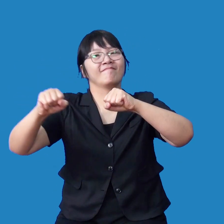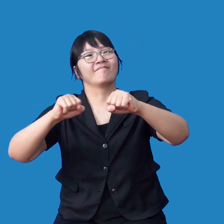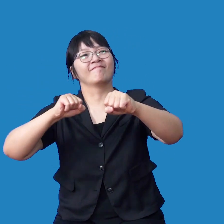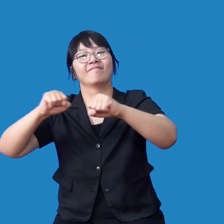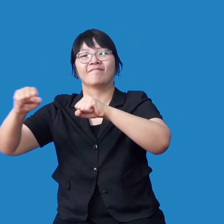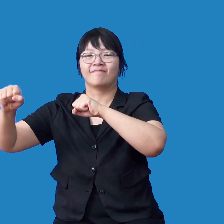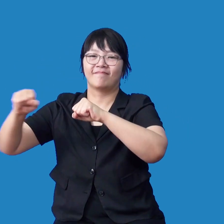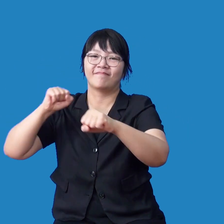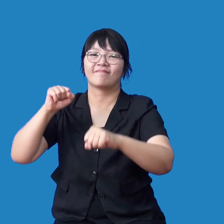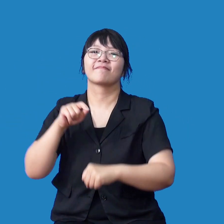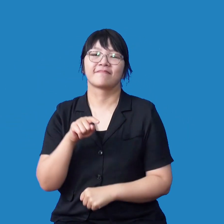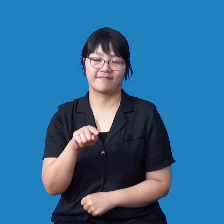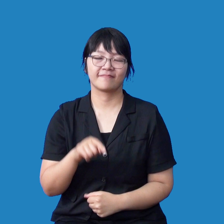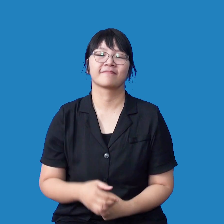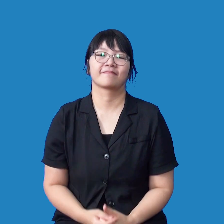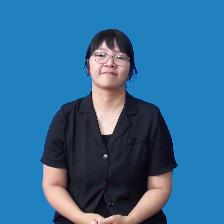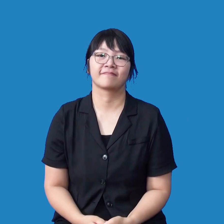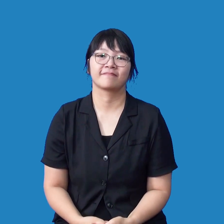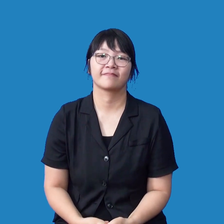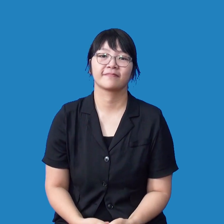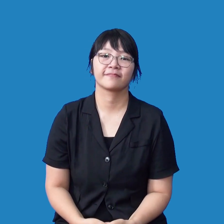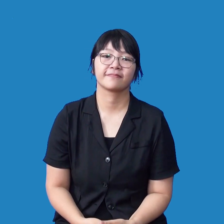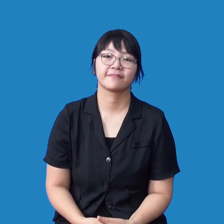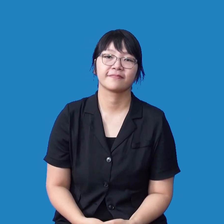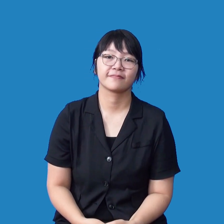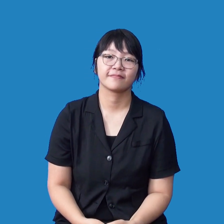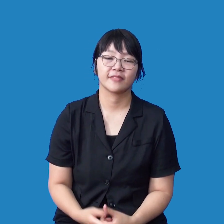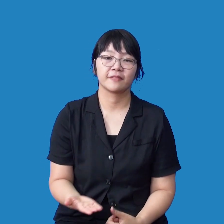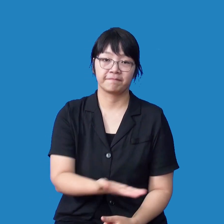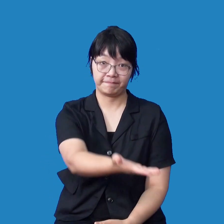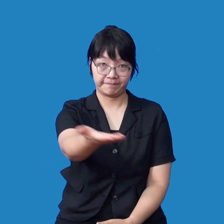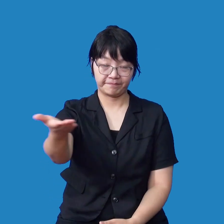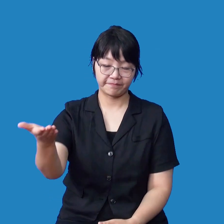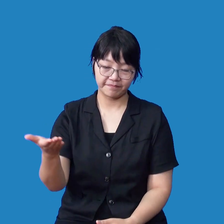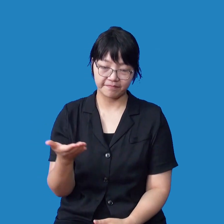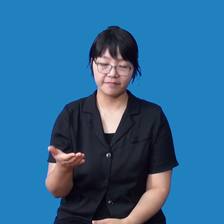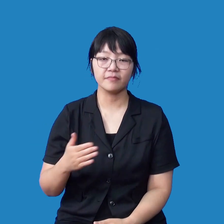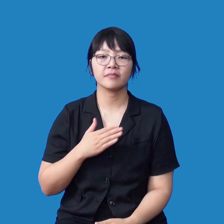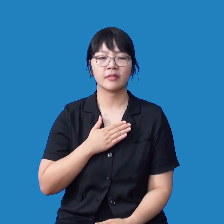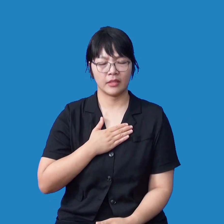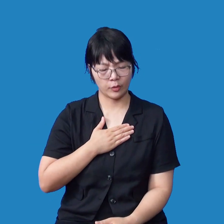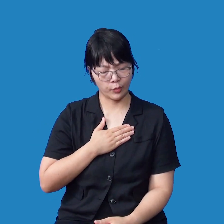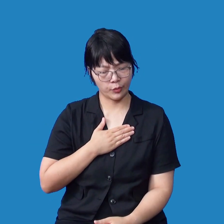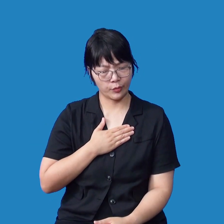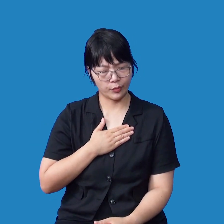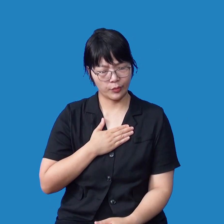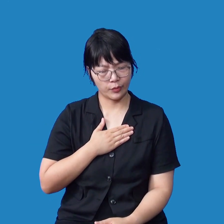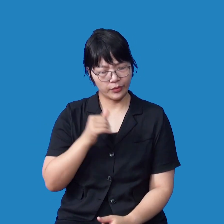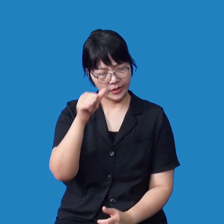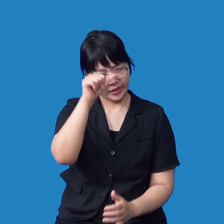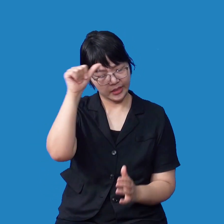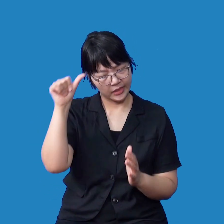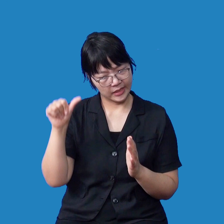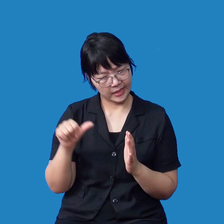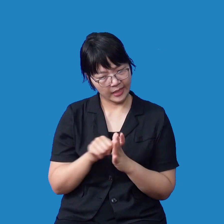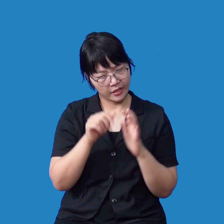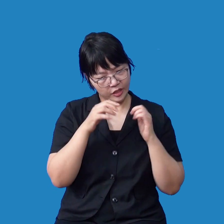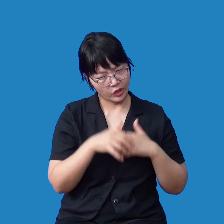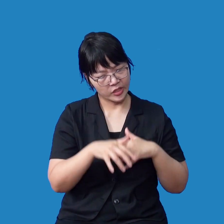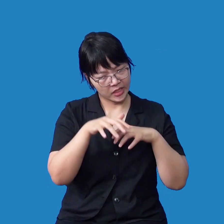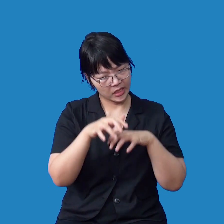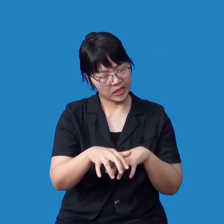하나님의 뜻을 행하는 것이라고. 사랑하는 여러분, 우리가 인생을 전진한다, 이게